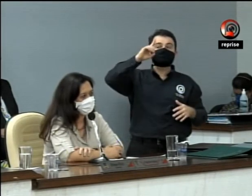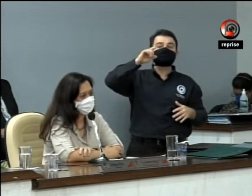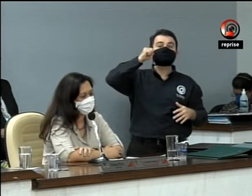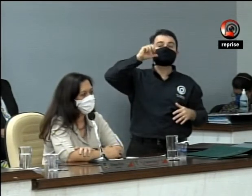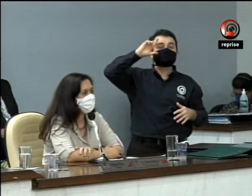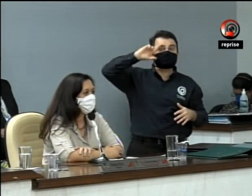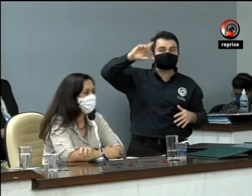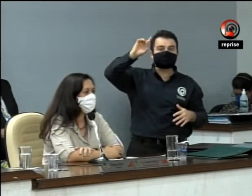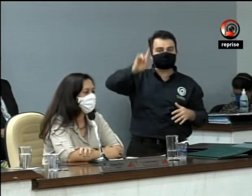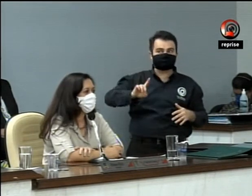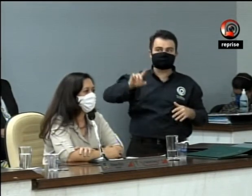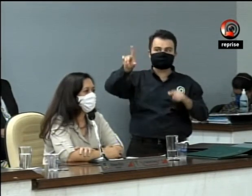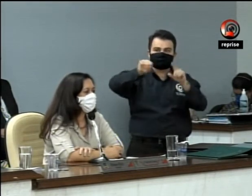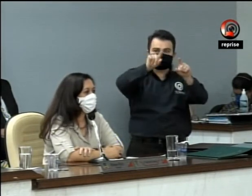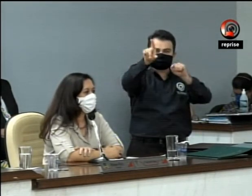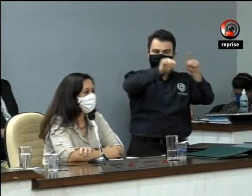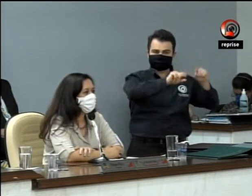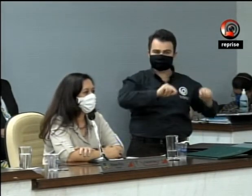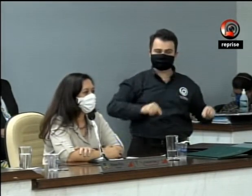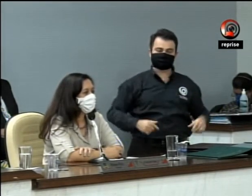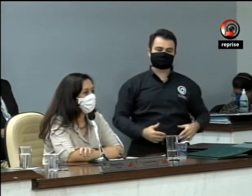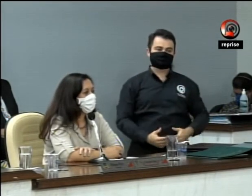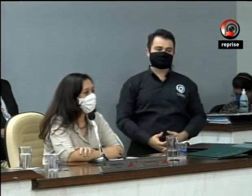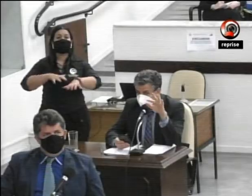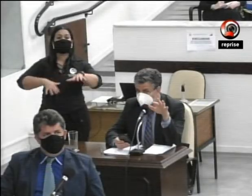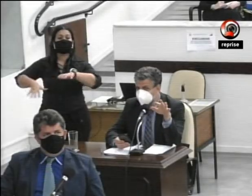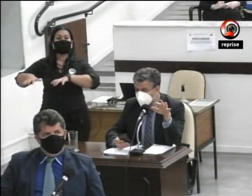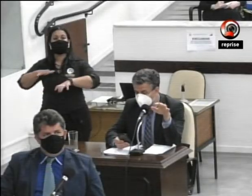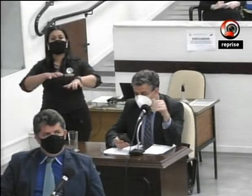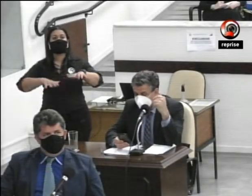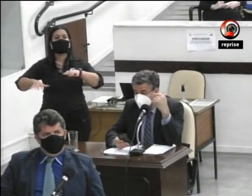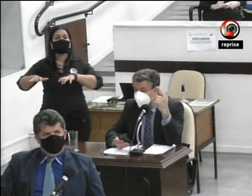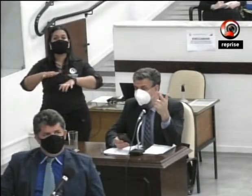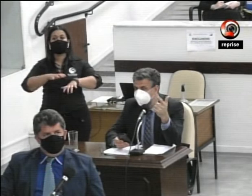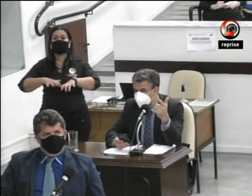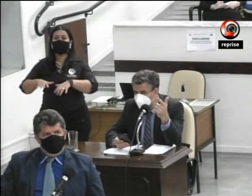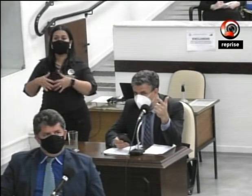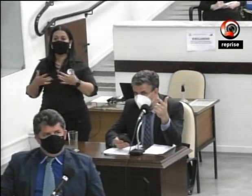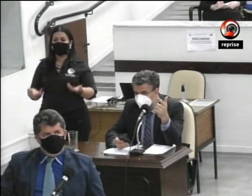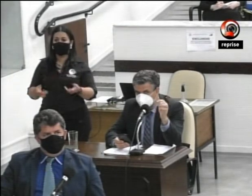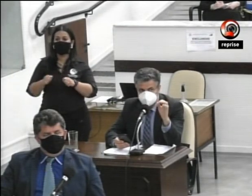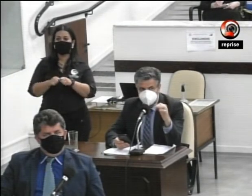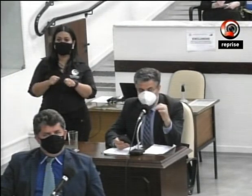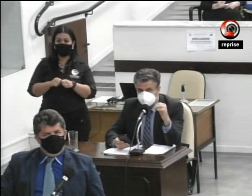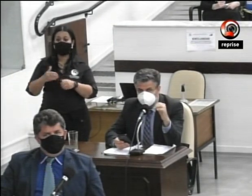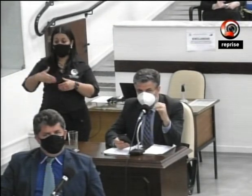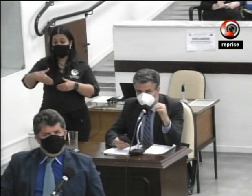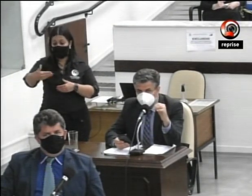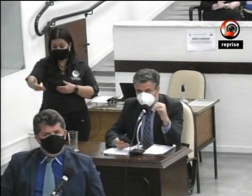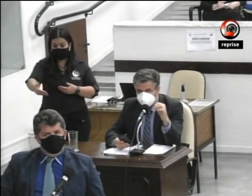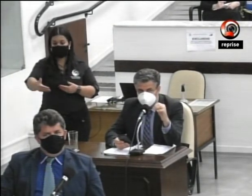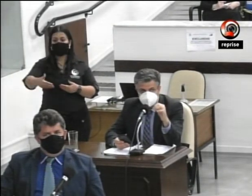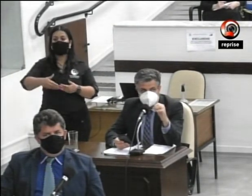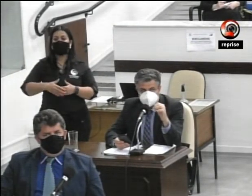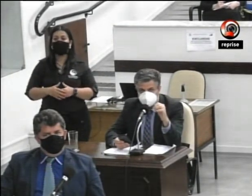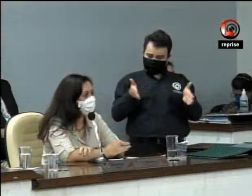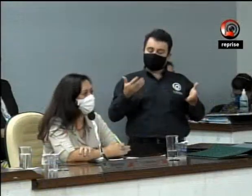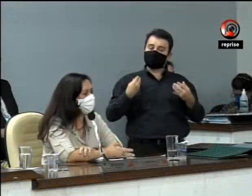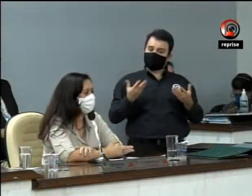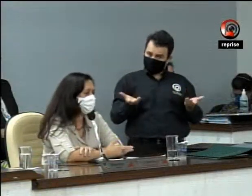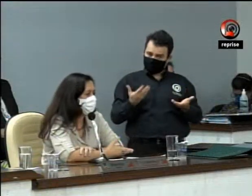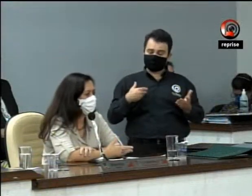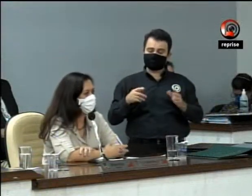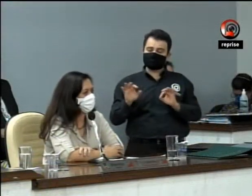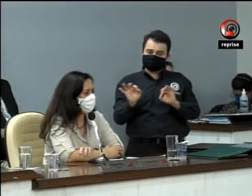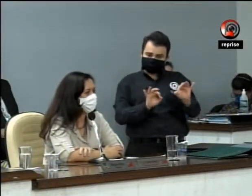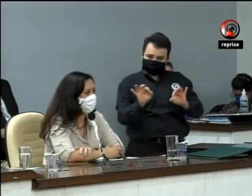É muito movimento gerúndio nesse momento. Eles estão fazendo ainda? Estão. Nesse momento, amanhã pela manhã,